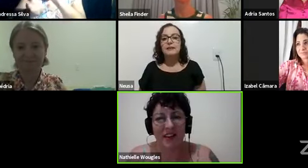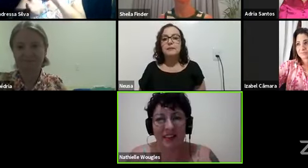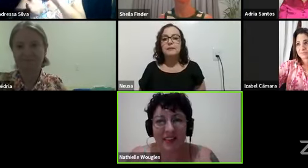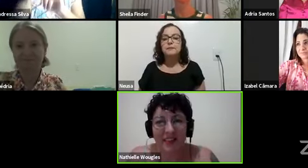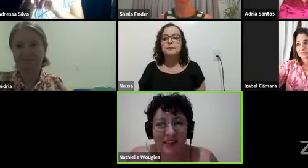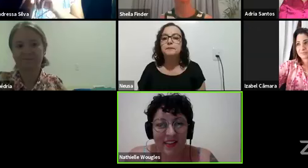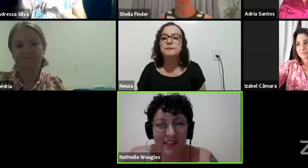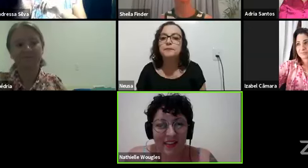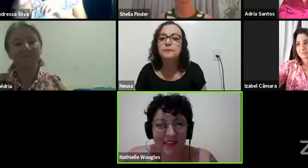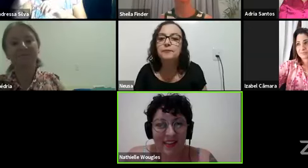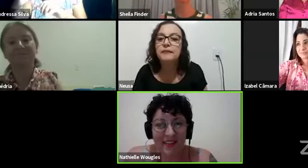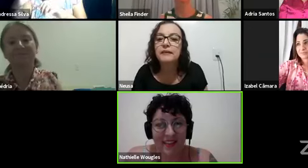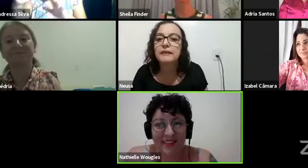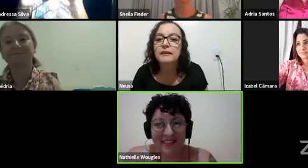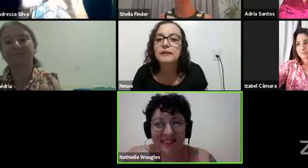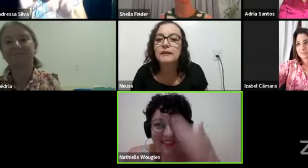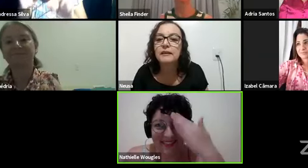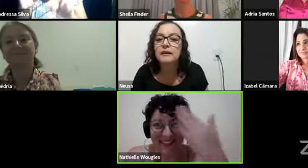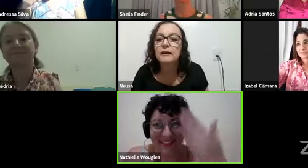devagar.